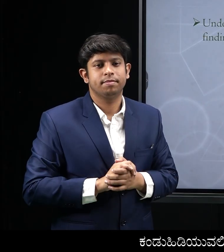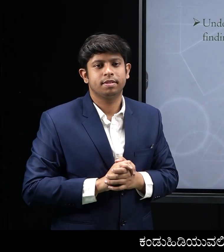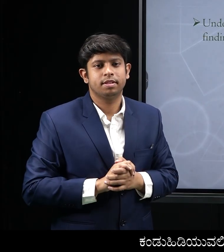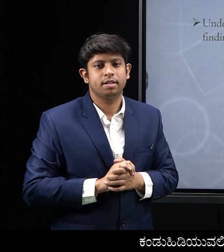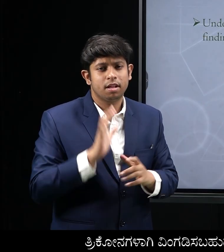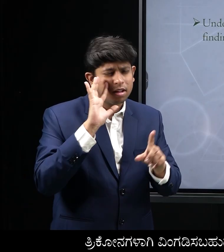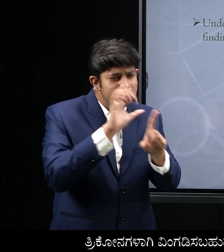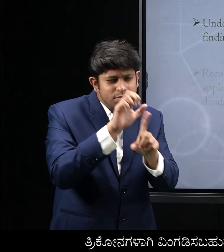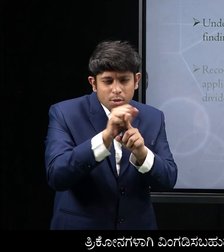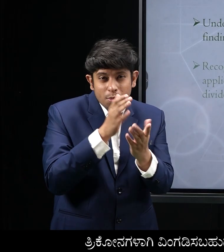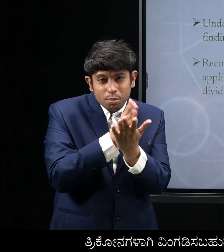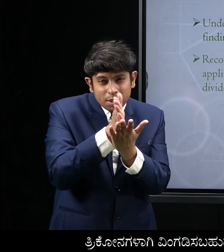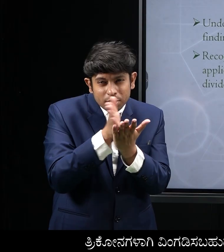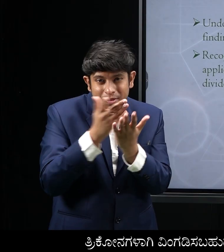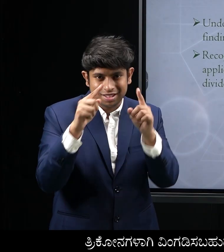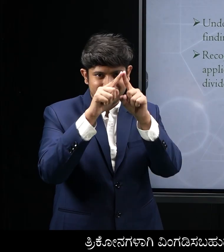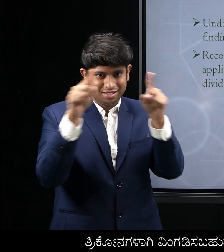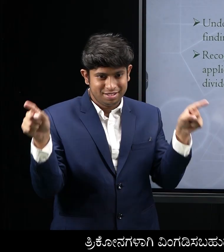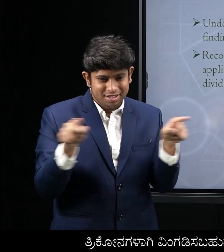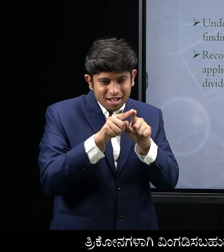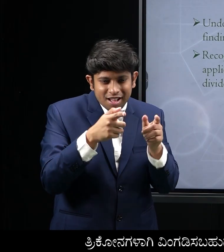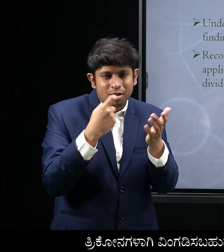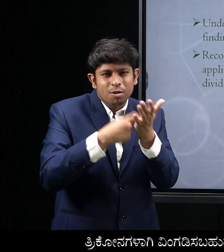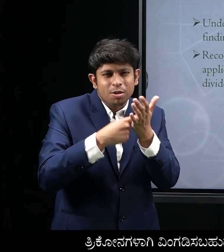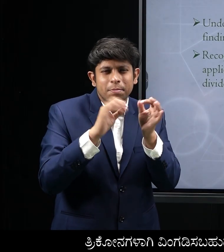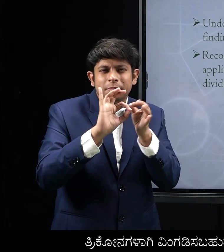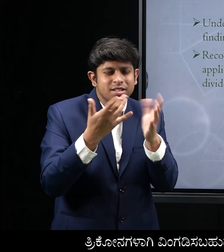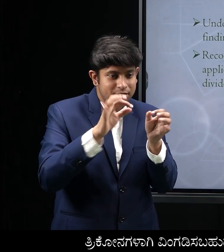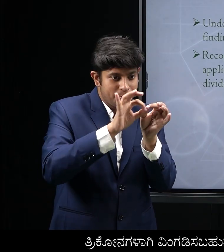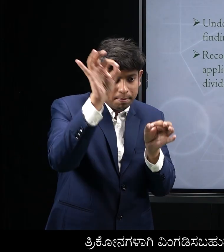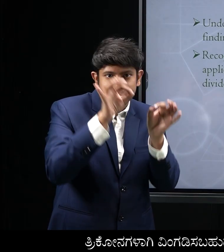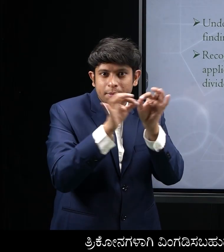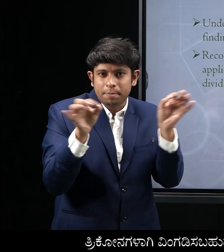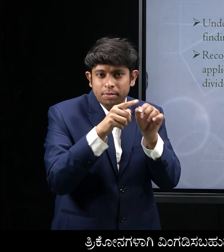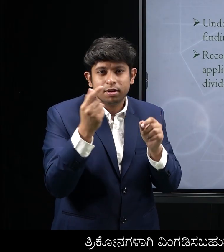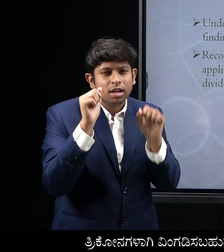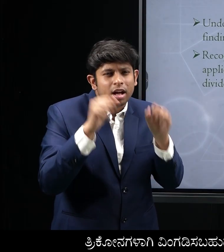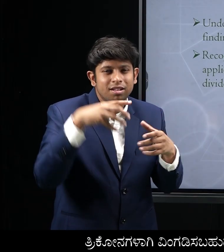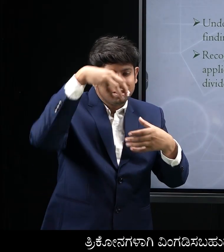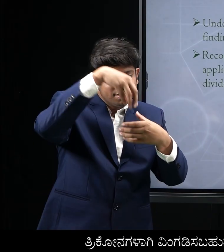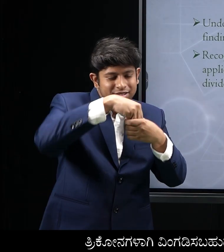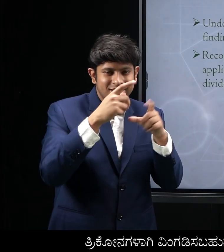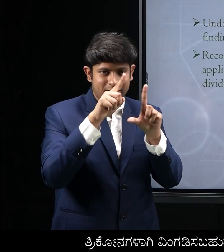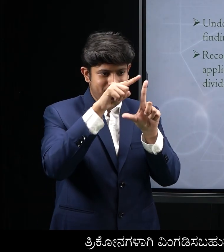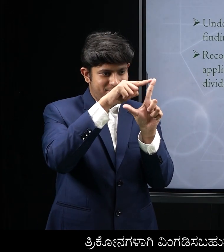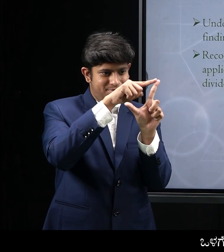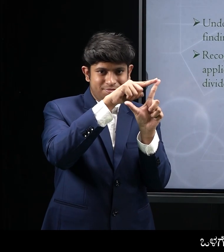ಅರ್ಥಮಾಡಿಕೊಳ್ಳಿ. ತ್ರಿಕೋನಗಳಾಗಿ ವಿಂಗಡಿಸಬಹುದಾದ ಸ್ಕೇಲಿನ್ ತ್ರಿಕೋನಗಳು ಮತ್ತು ಚತುರ್ಭುಜಗಳನ್ನು